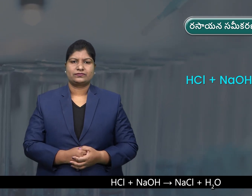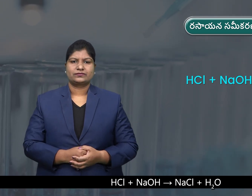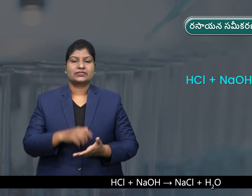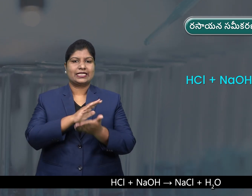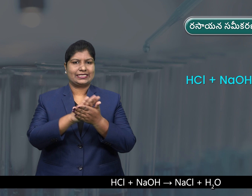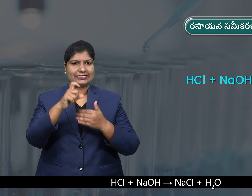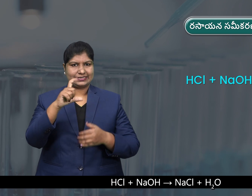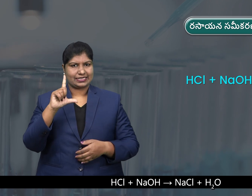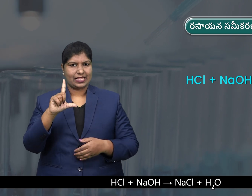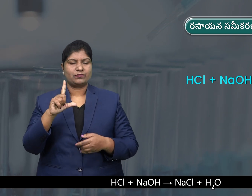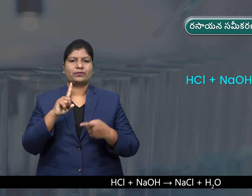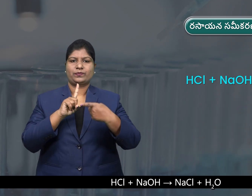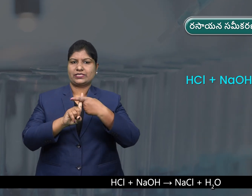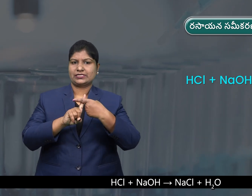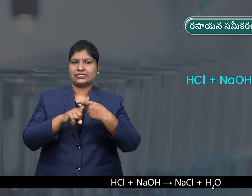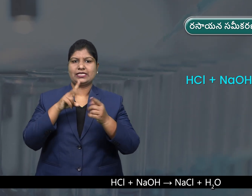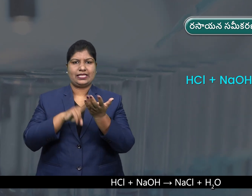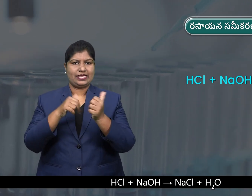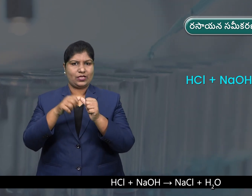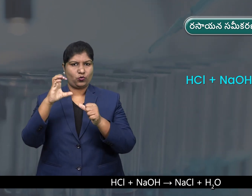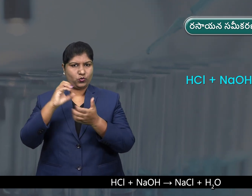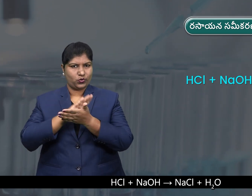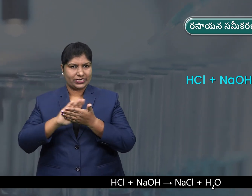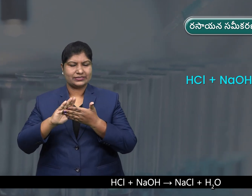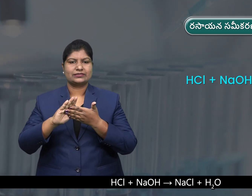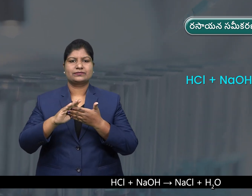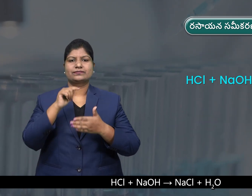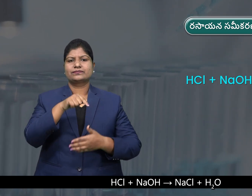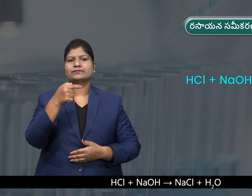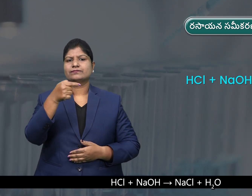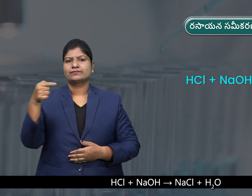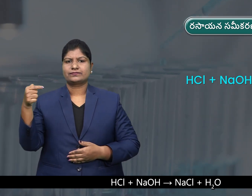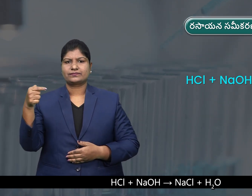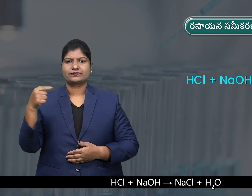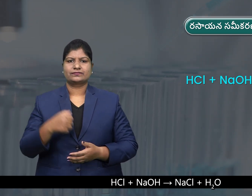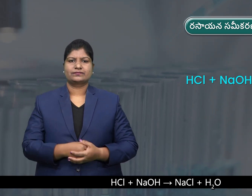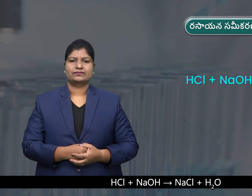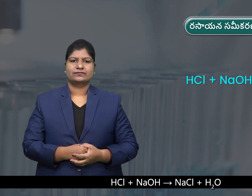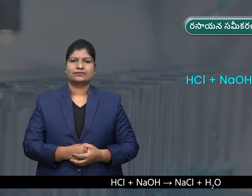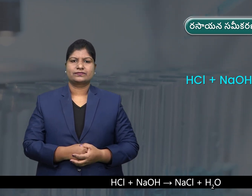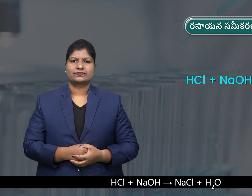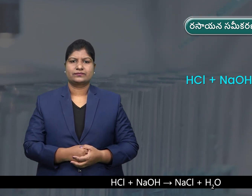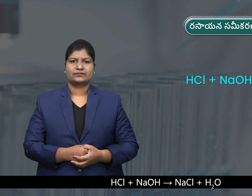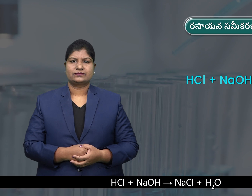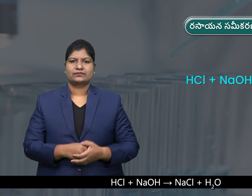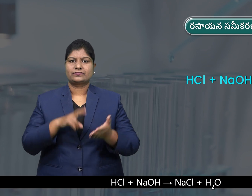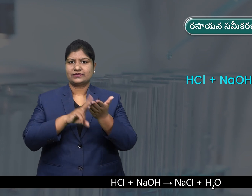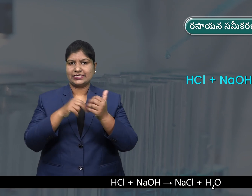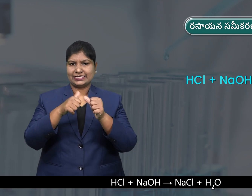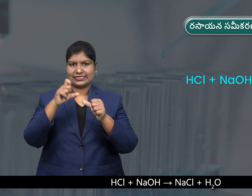HCl plus NaOH gives rise to NaCl plus H2O.